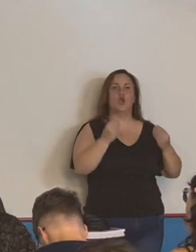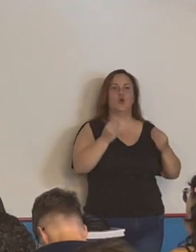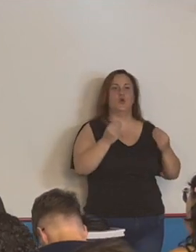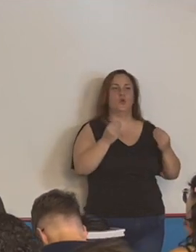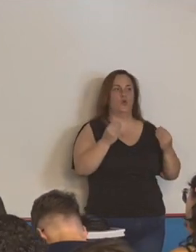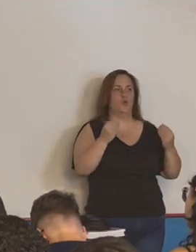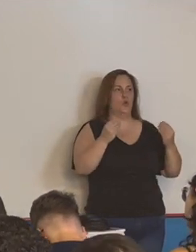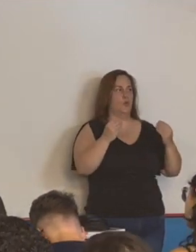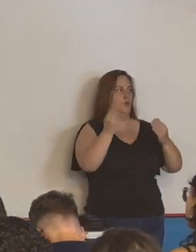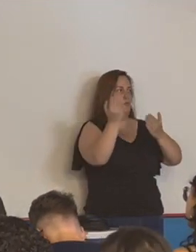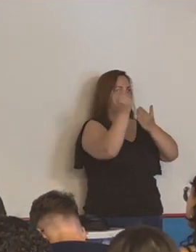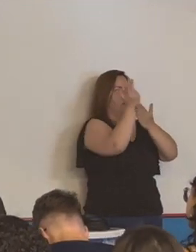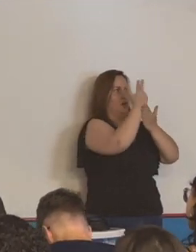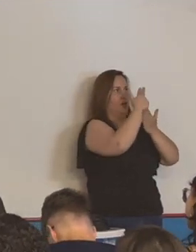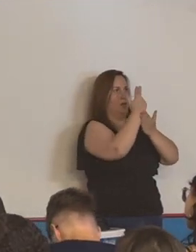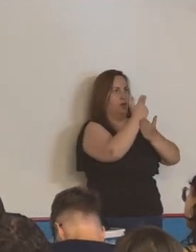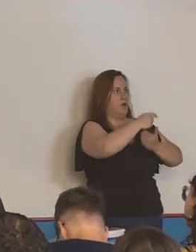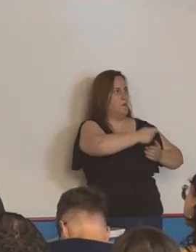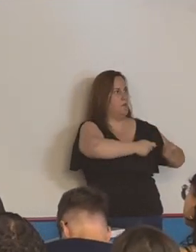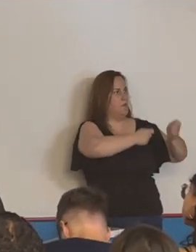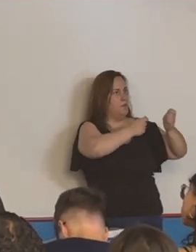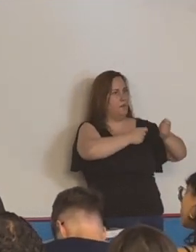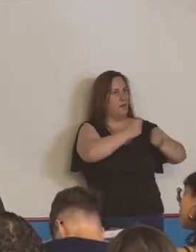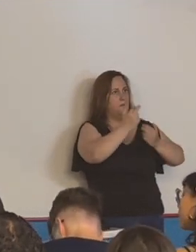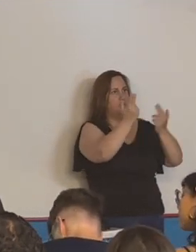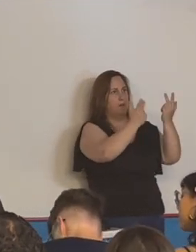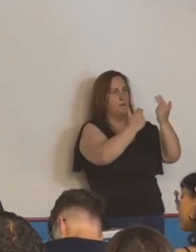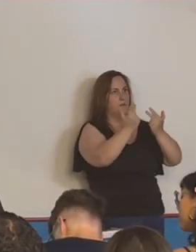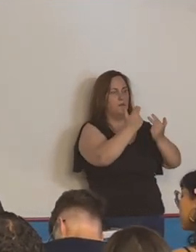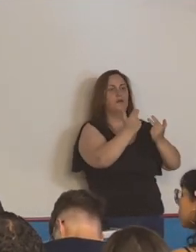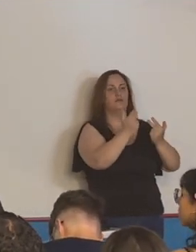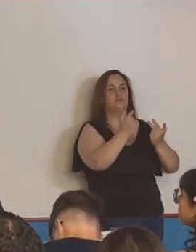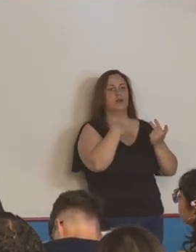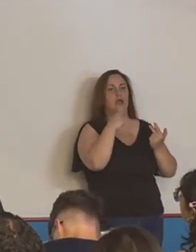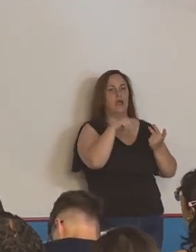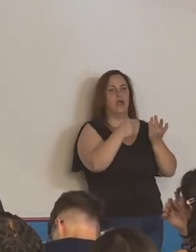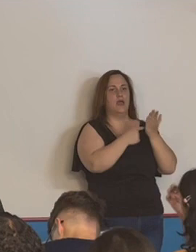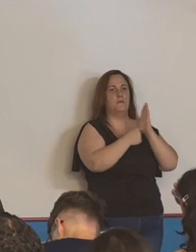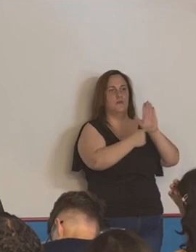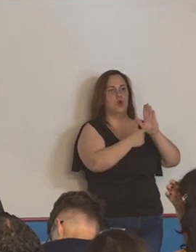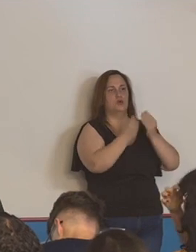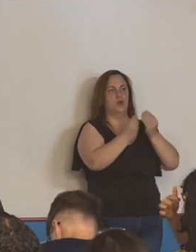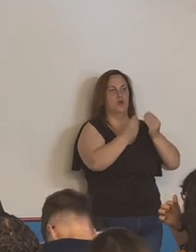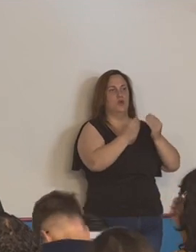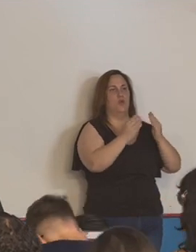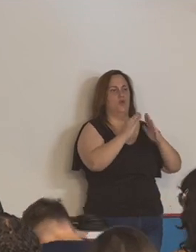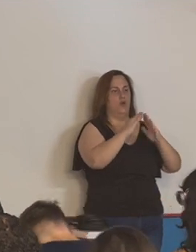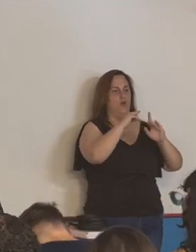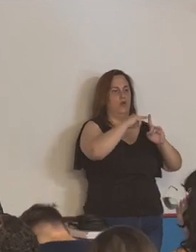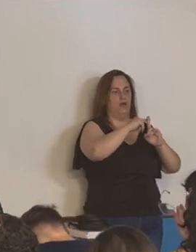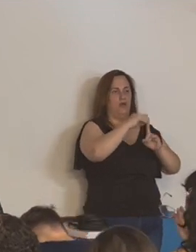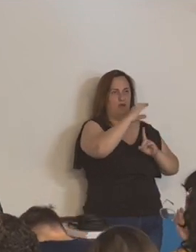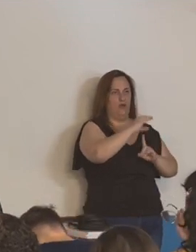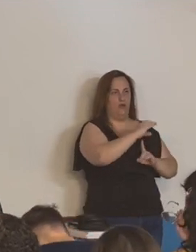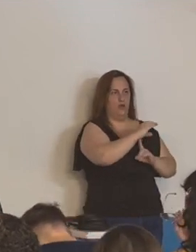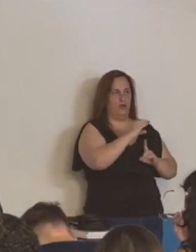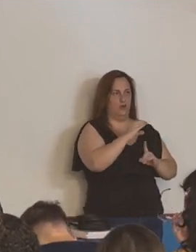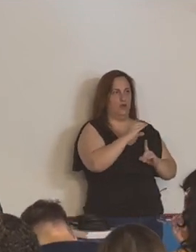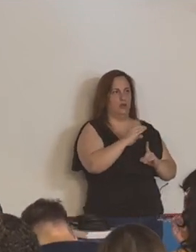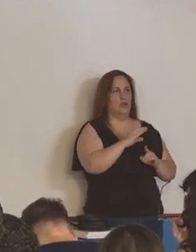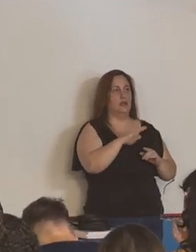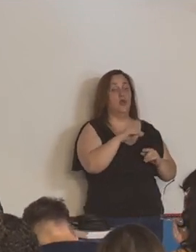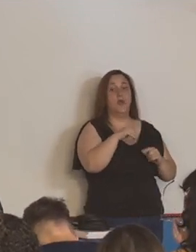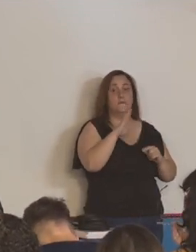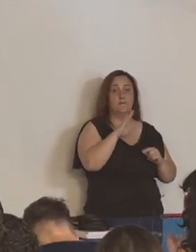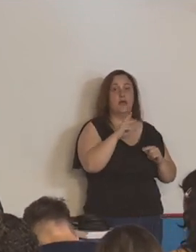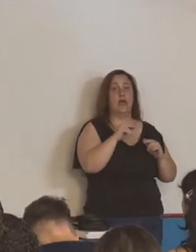para esse tipo de linguagem, né? De narrativa, né? Dentro dos espaços. Esse é um trabalho que fala mais de